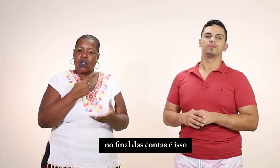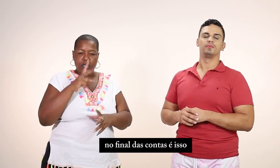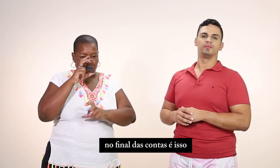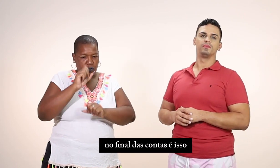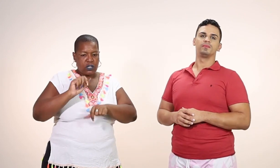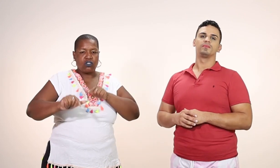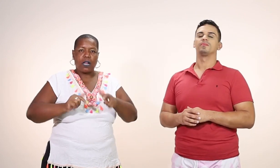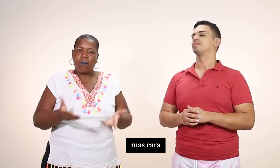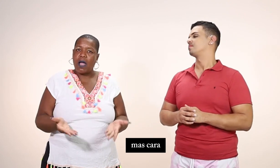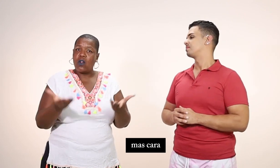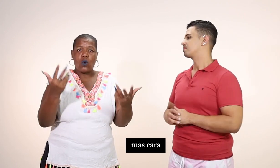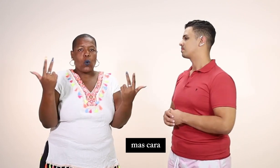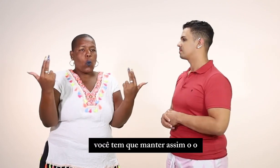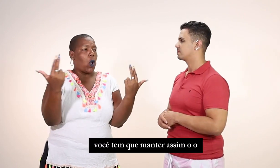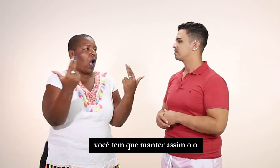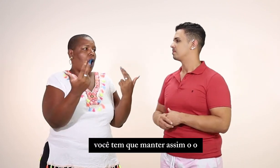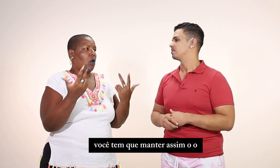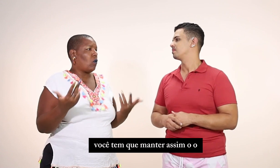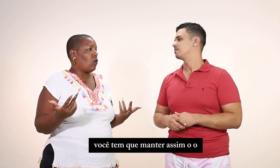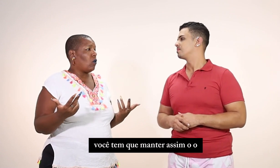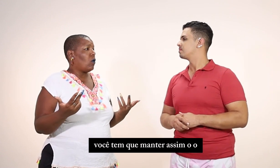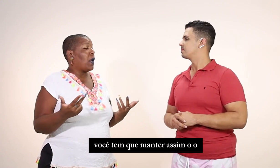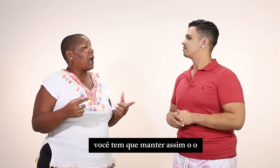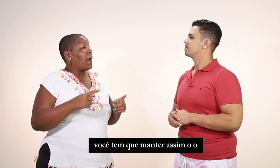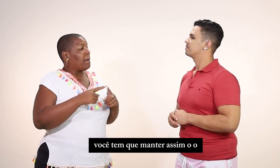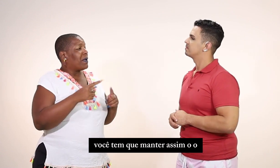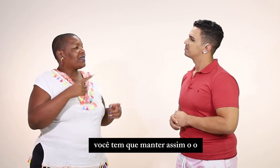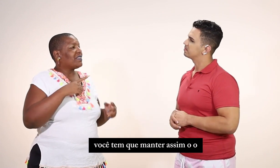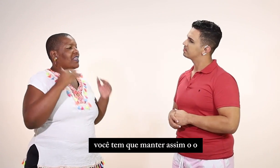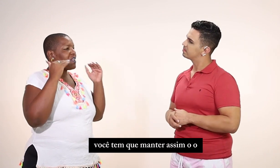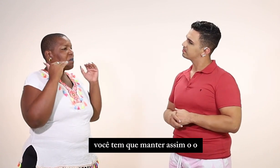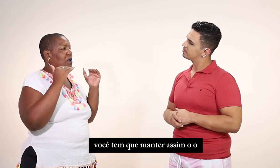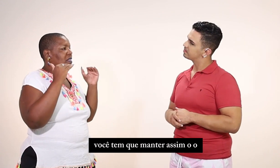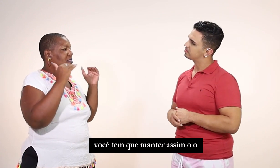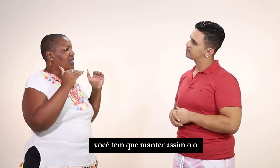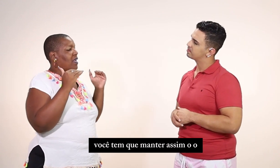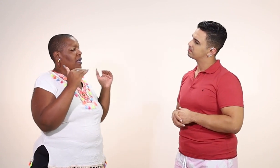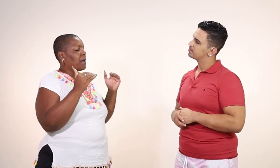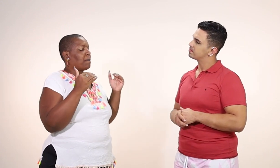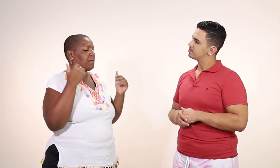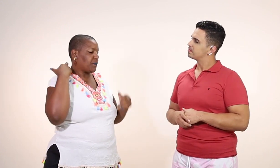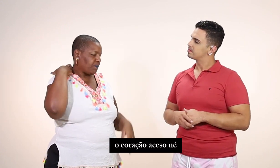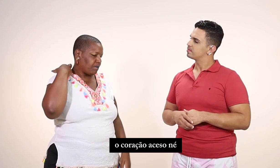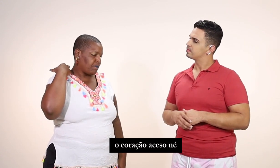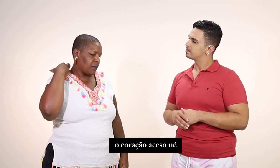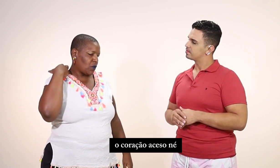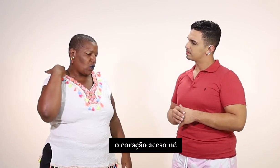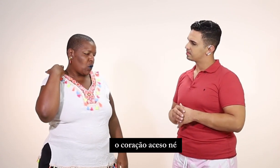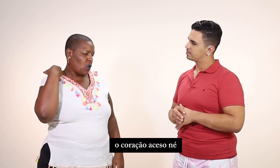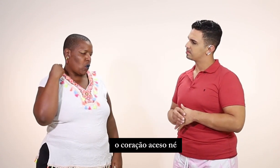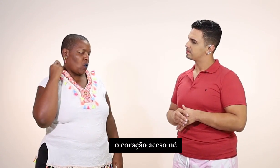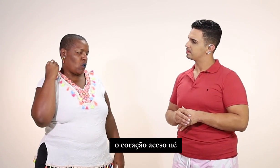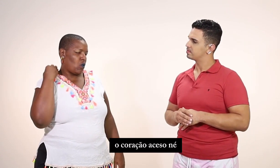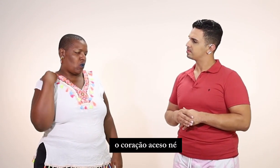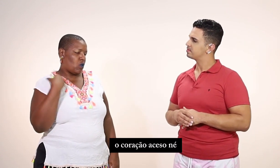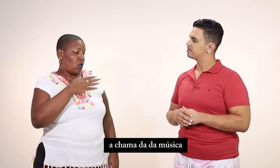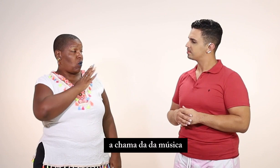isso. Mas, cara, você tem que manter, assim, o coração aceso, né? A